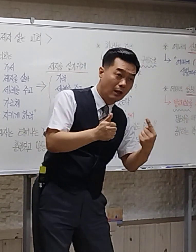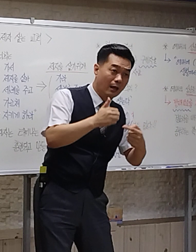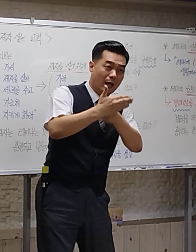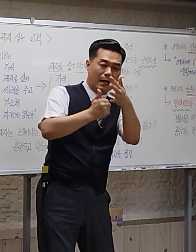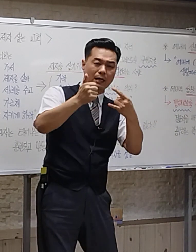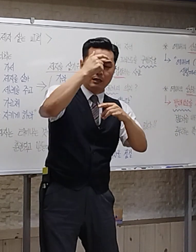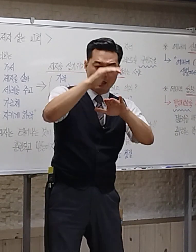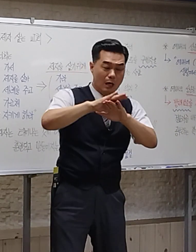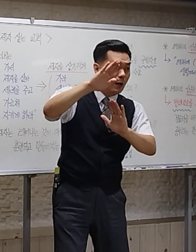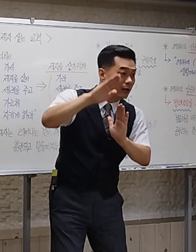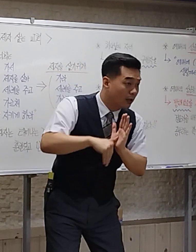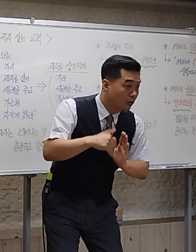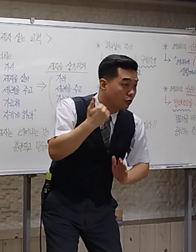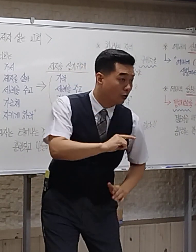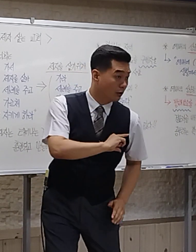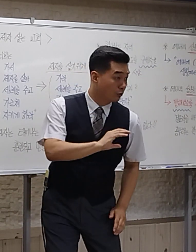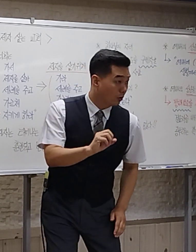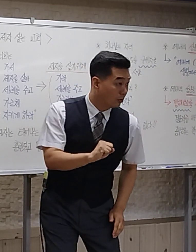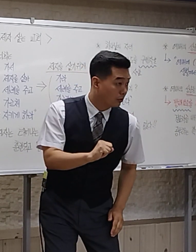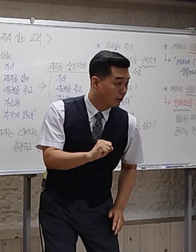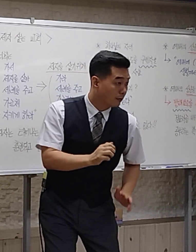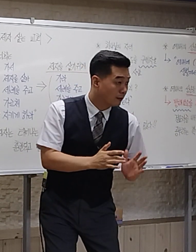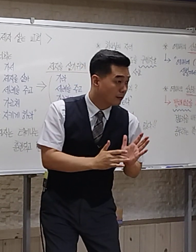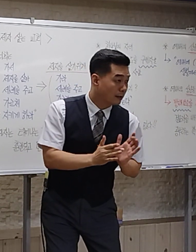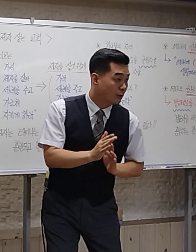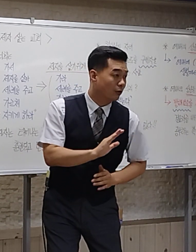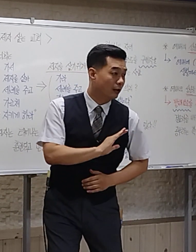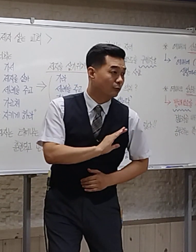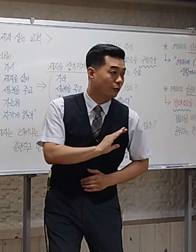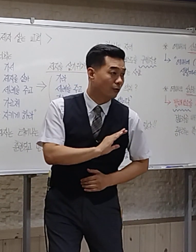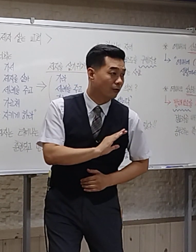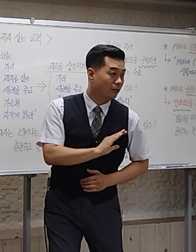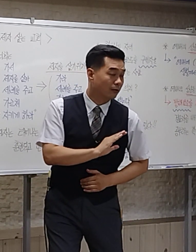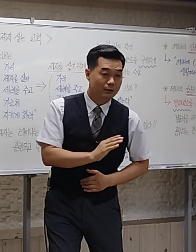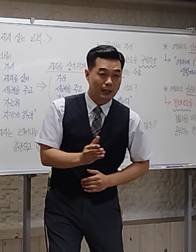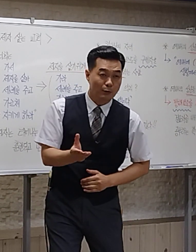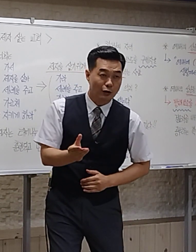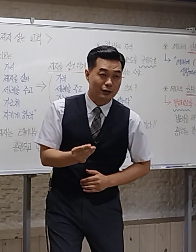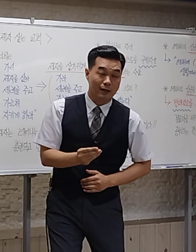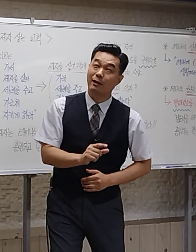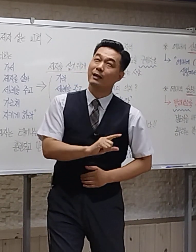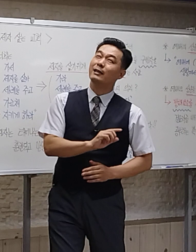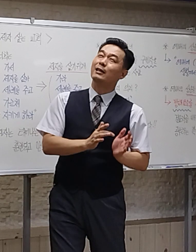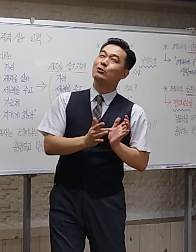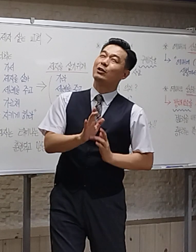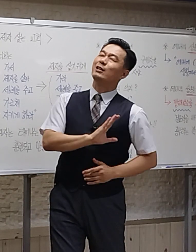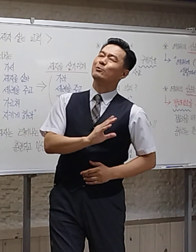때, 하나님께 예배할 때는 누구 이름으로? 예수 이름으로. 찬양계자예요. 예수 이름으로.